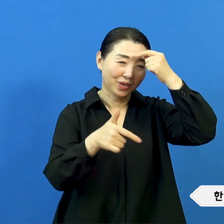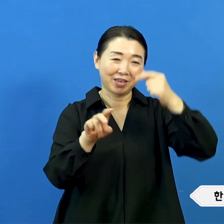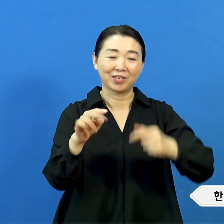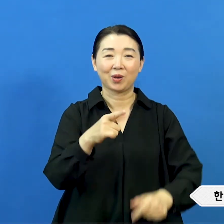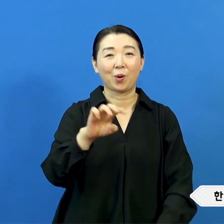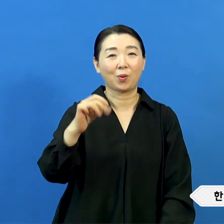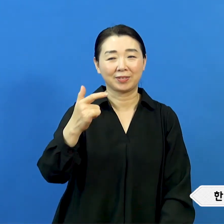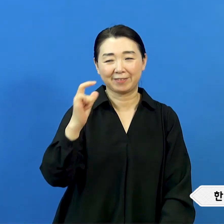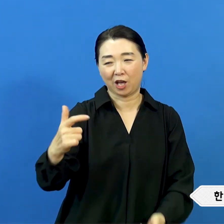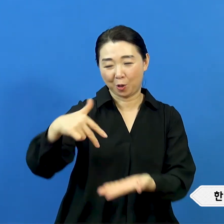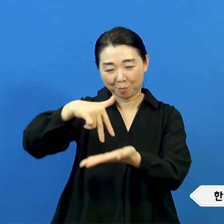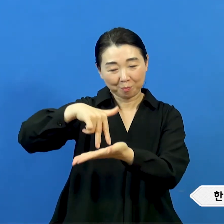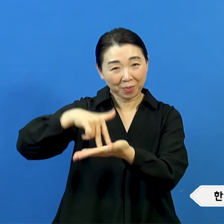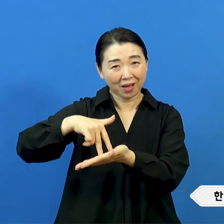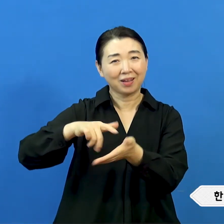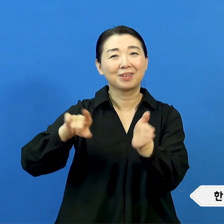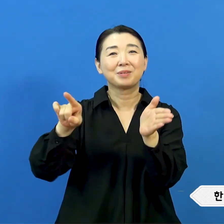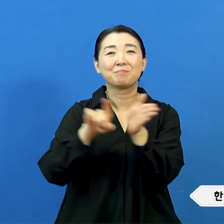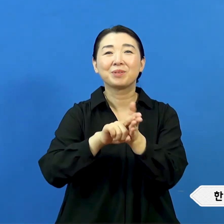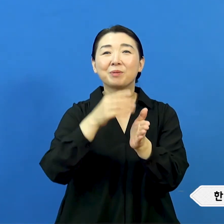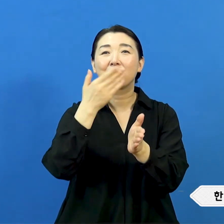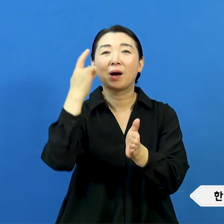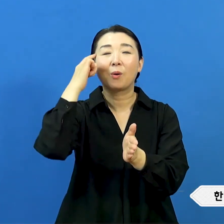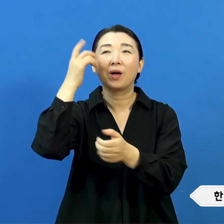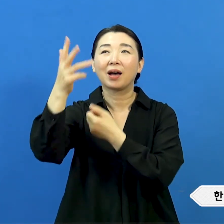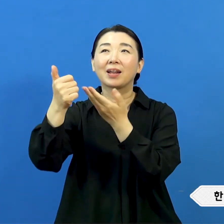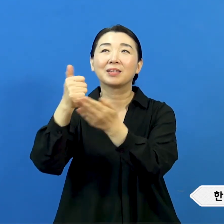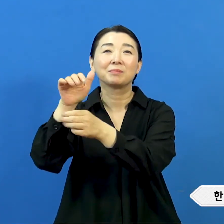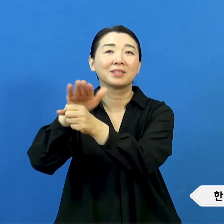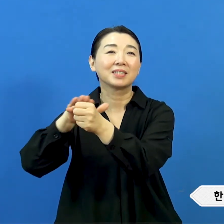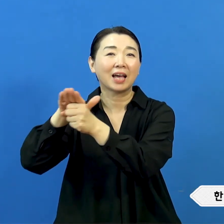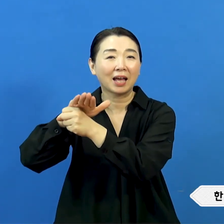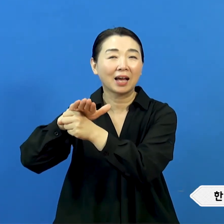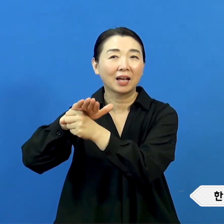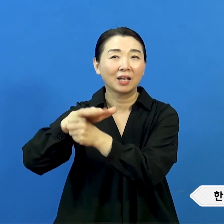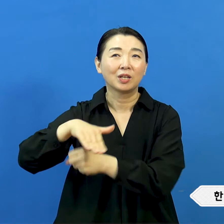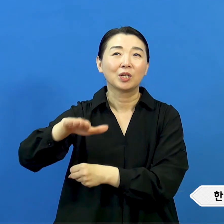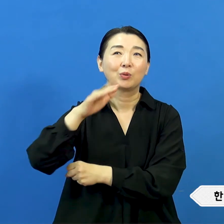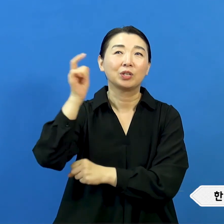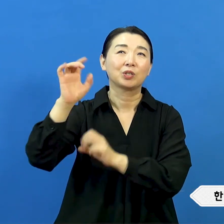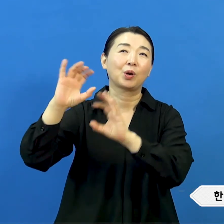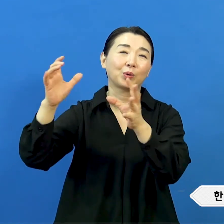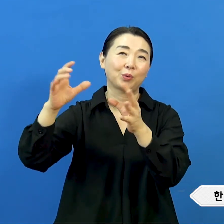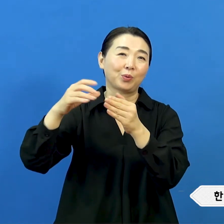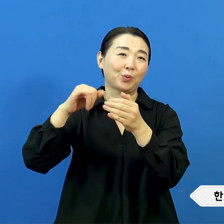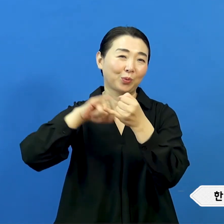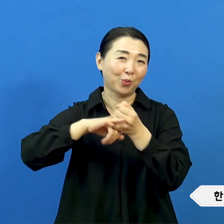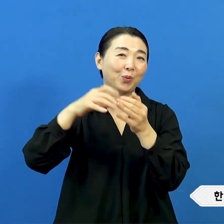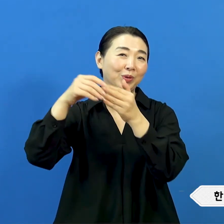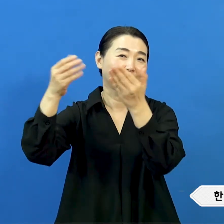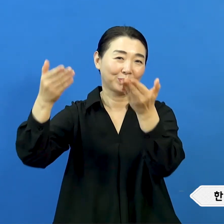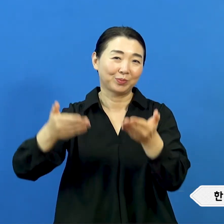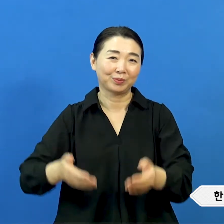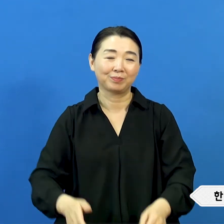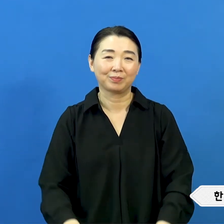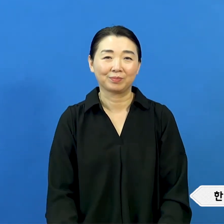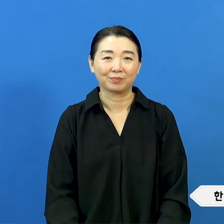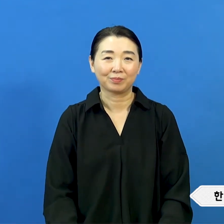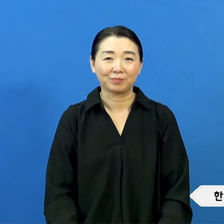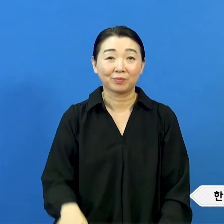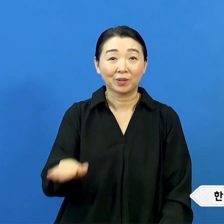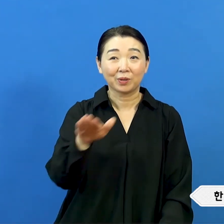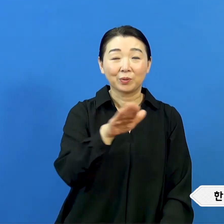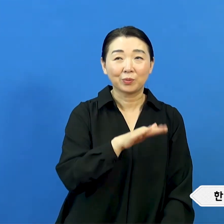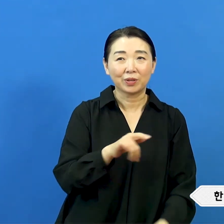믿을 수 있습니다. 하나님은 사랑이시기 때문에 우리를 천국으로 반드시 인도하실 것입니다.